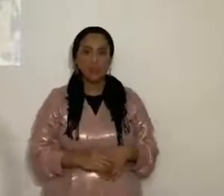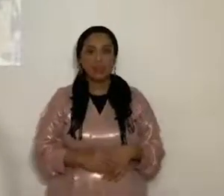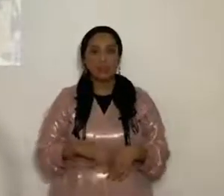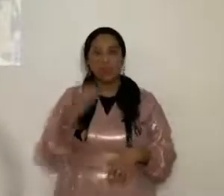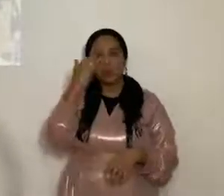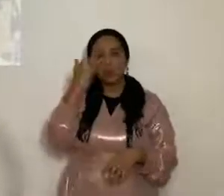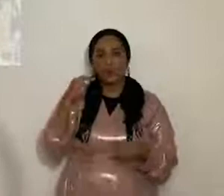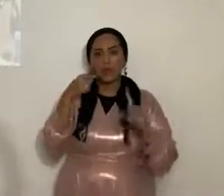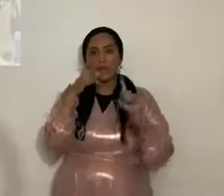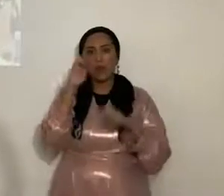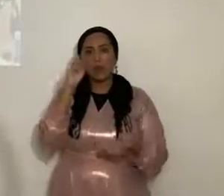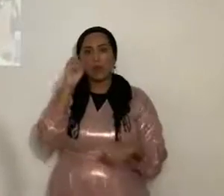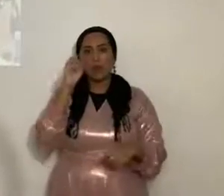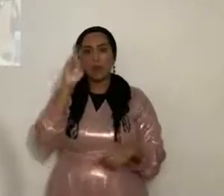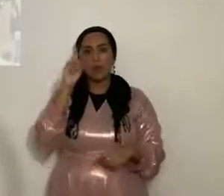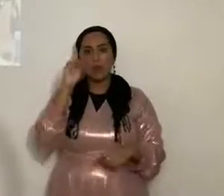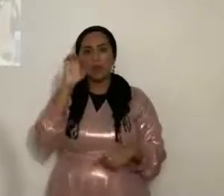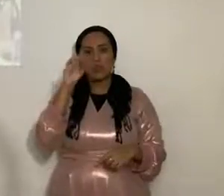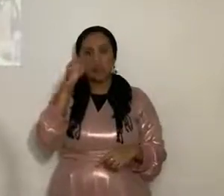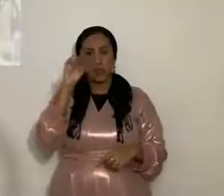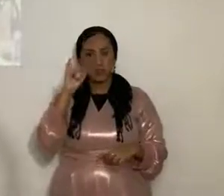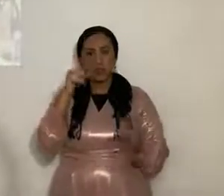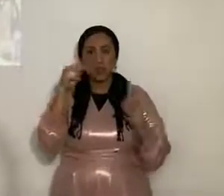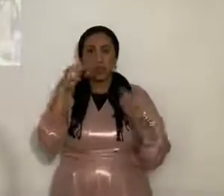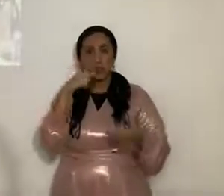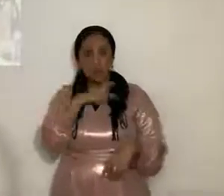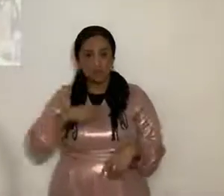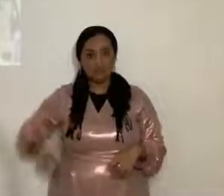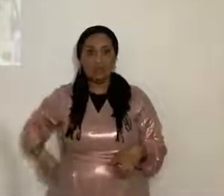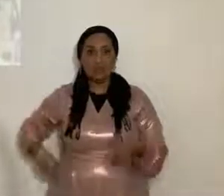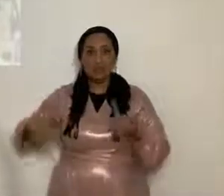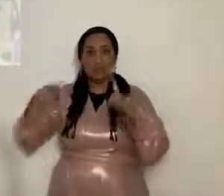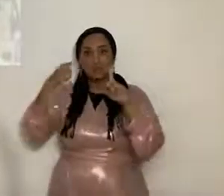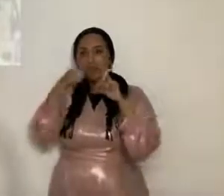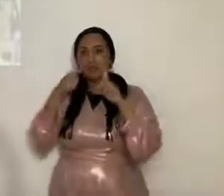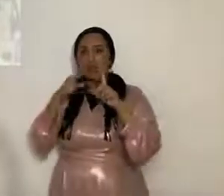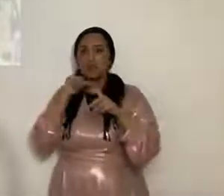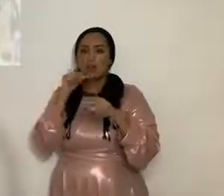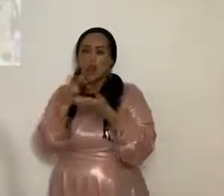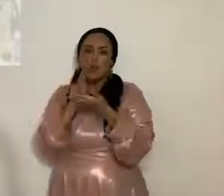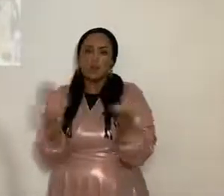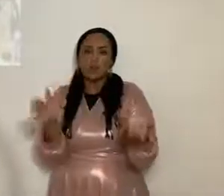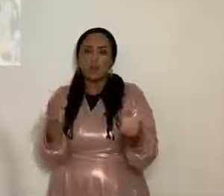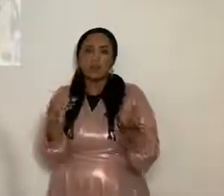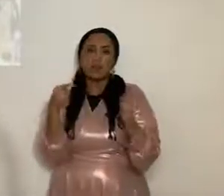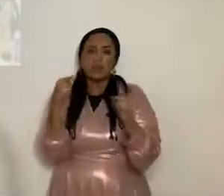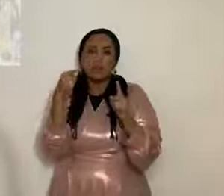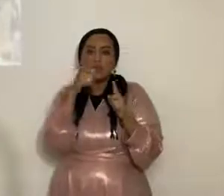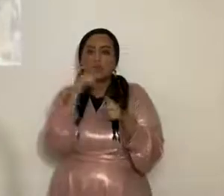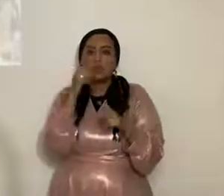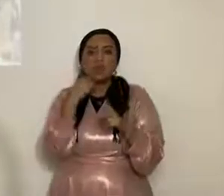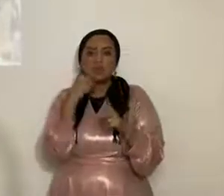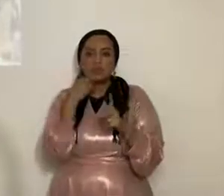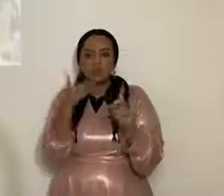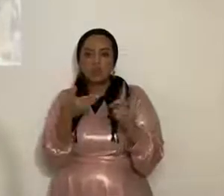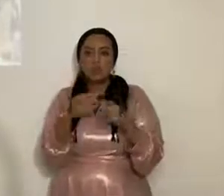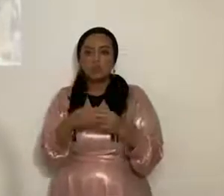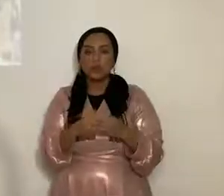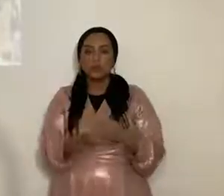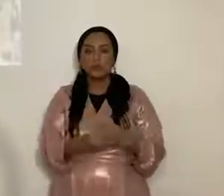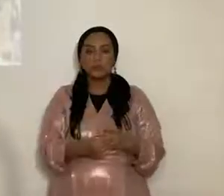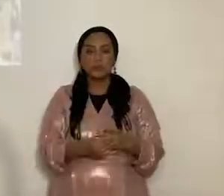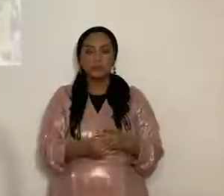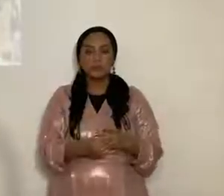qué Mardoqueo hizo esto? El rey Asuero era un rey pagano. ¿Sí? ¿Se lo habían pensado? El rey Asuero no era